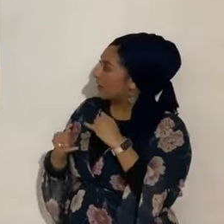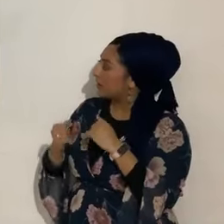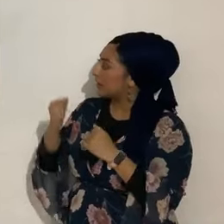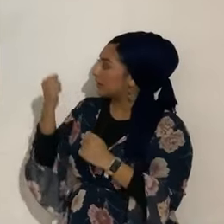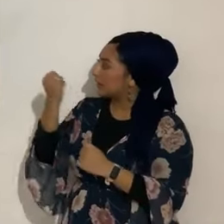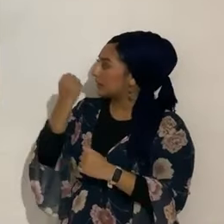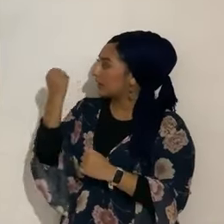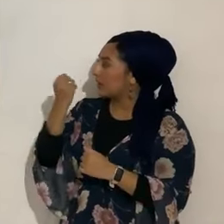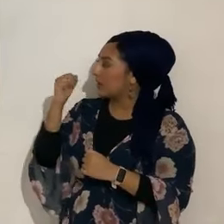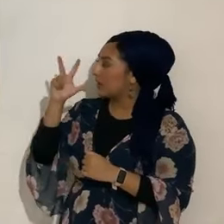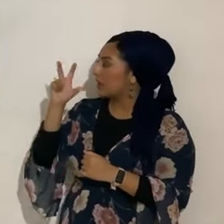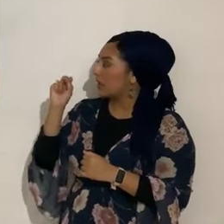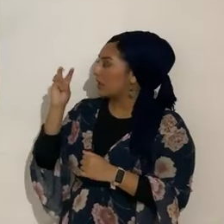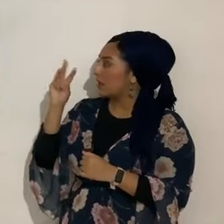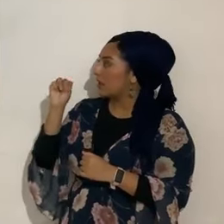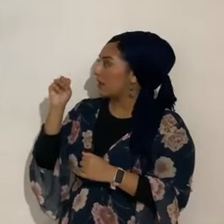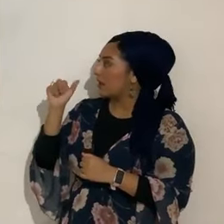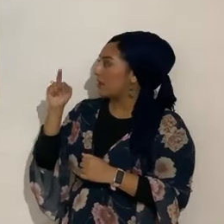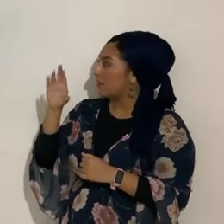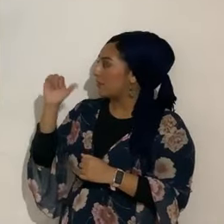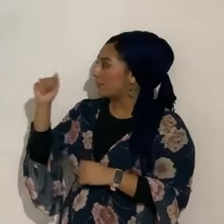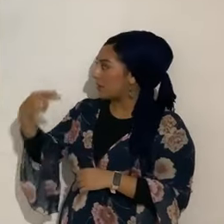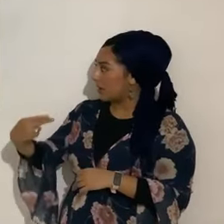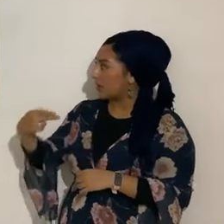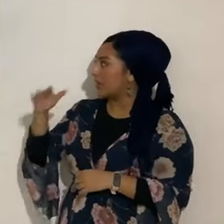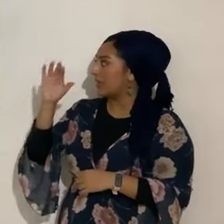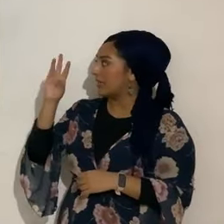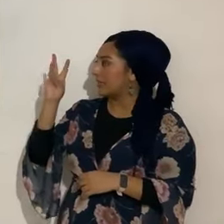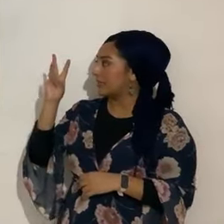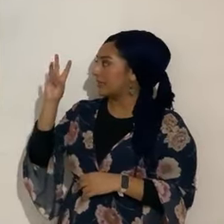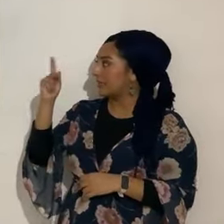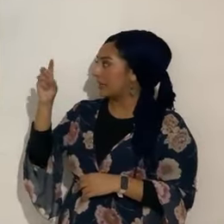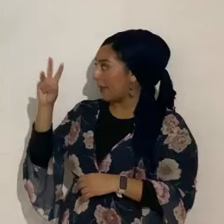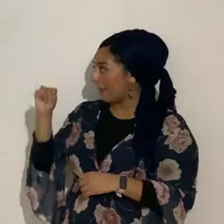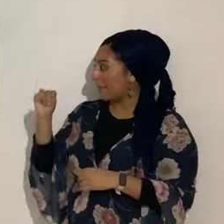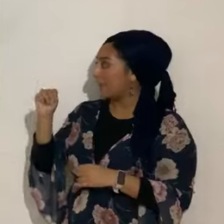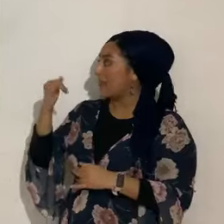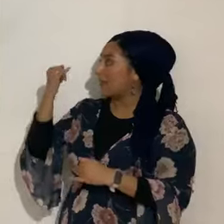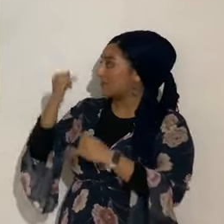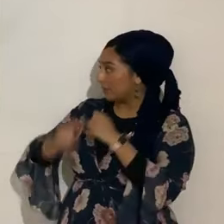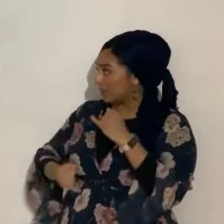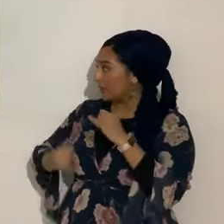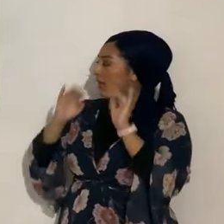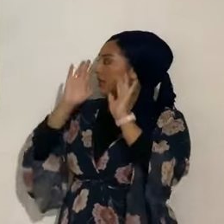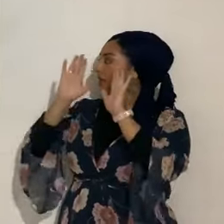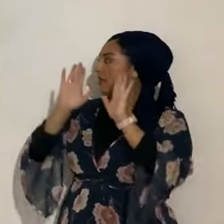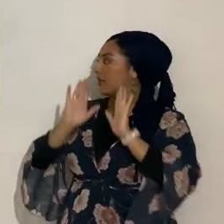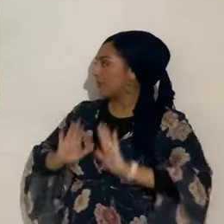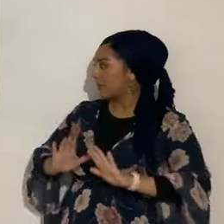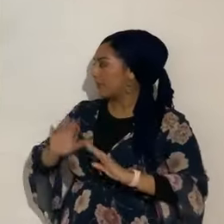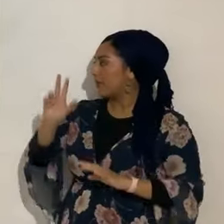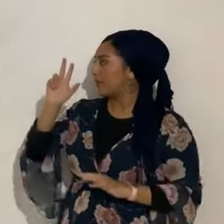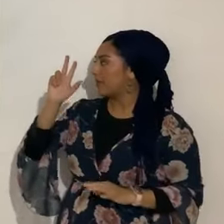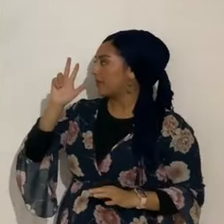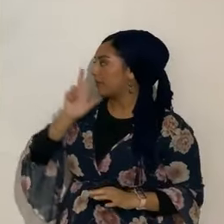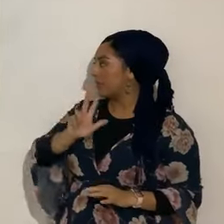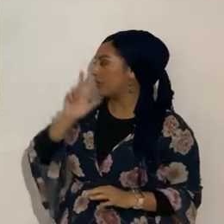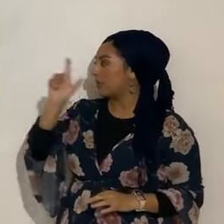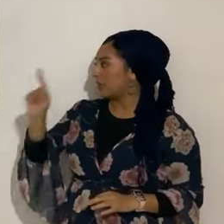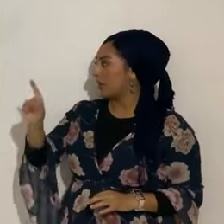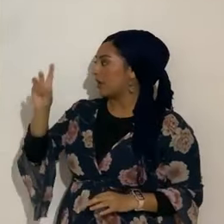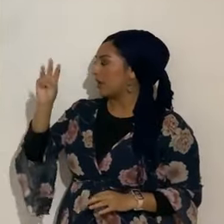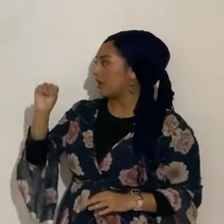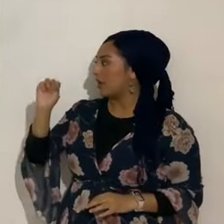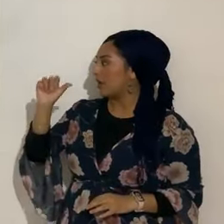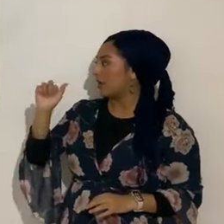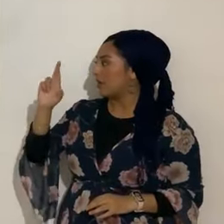el sábado 30 de marzo, de este año 2024, 6 de la tarde, y la entrega de Shabbat, domingo 31 de marzo, a las